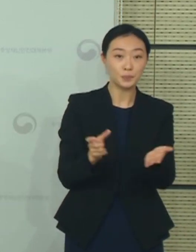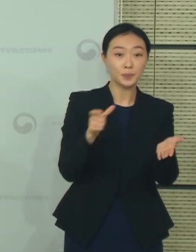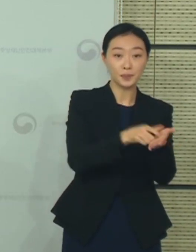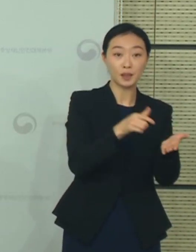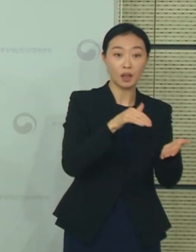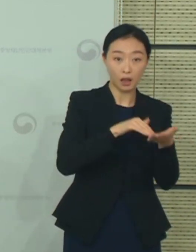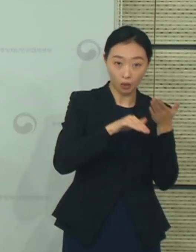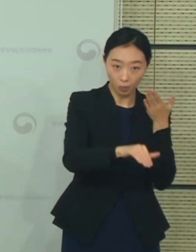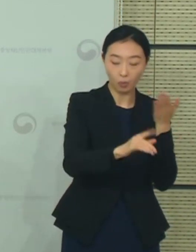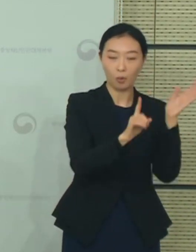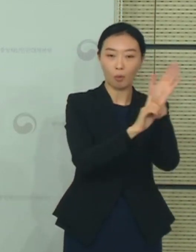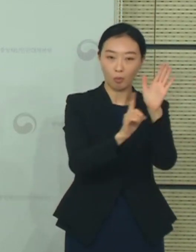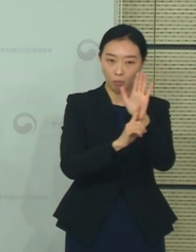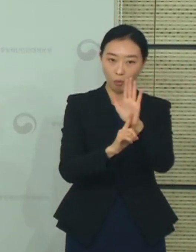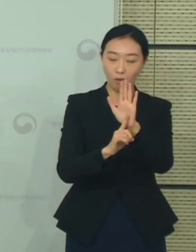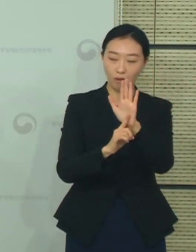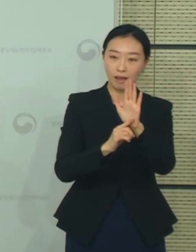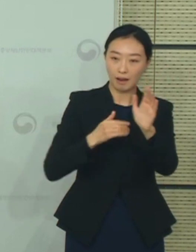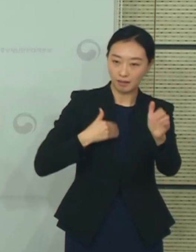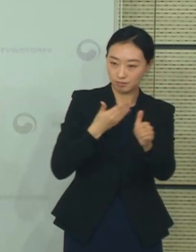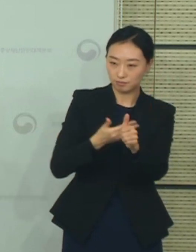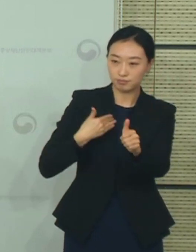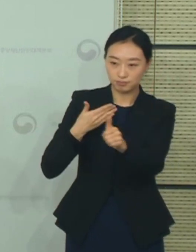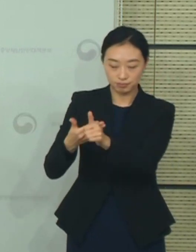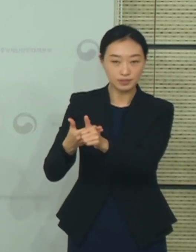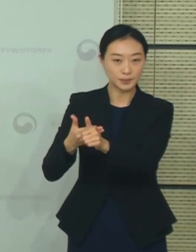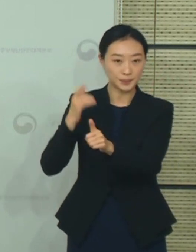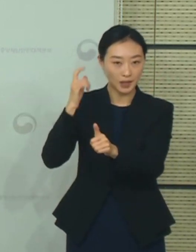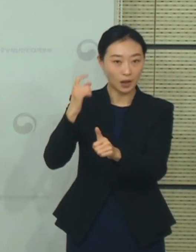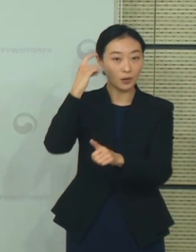홍보와 안내를 강화할 방침입니다.